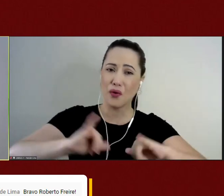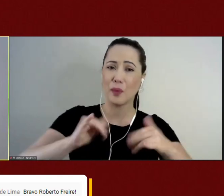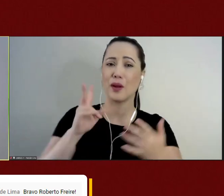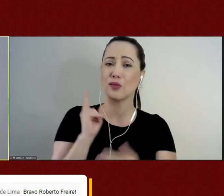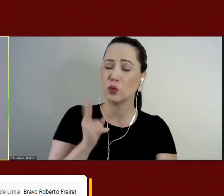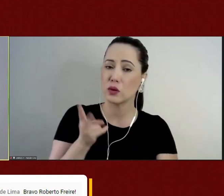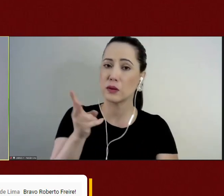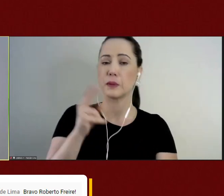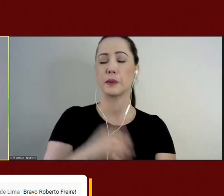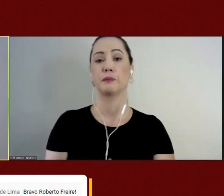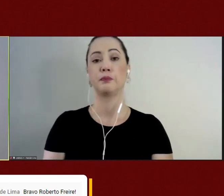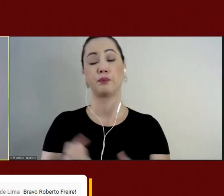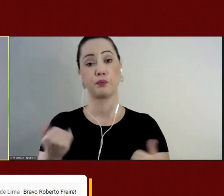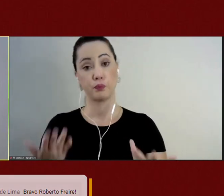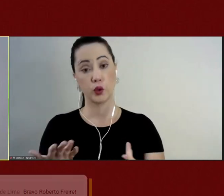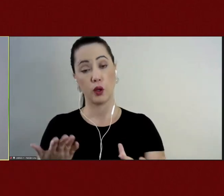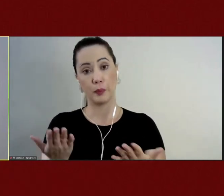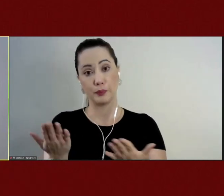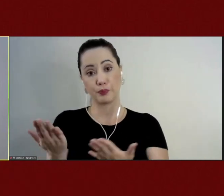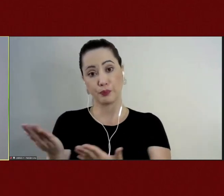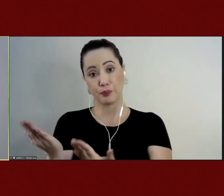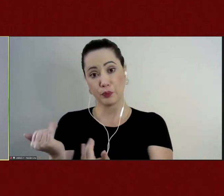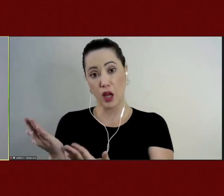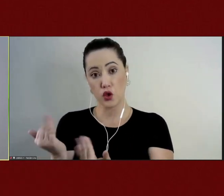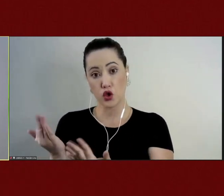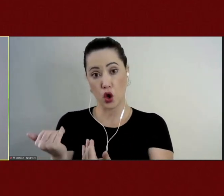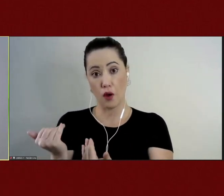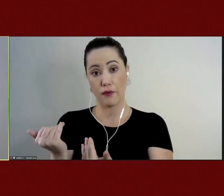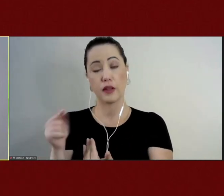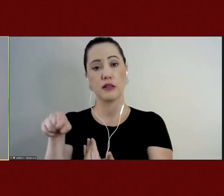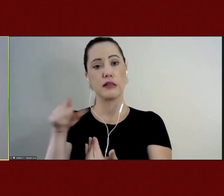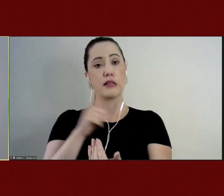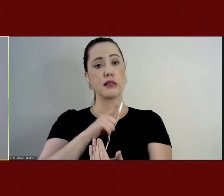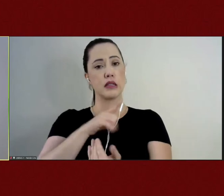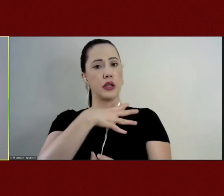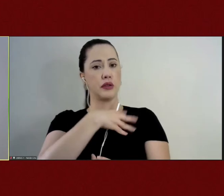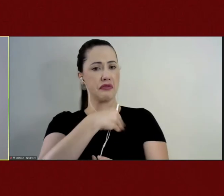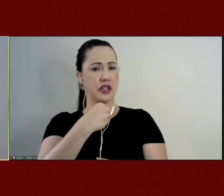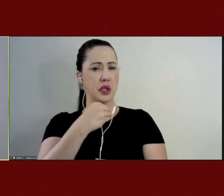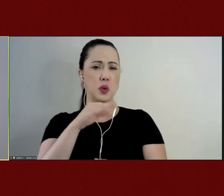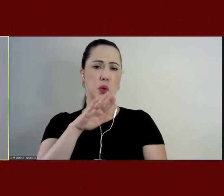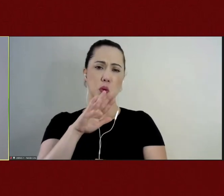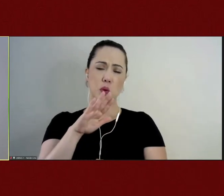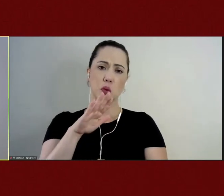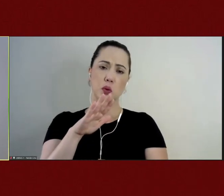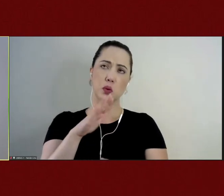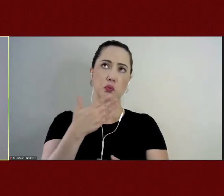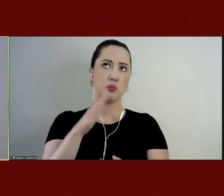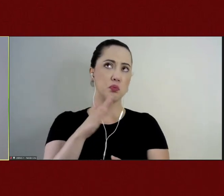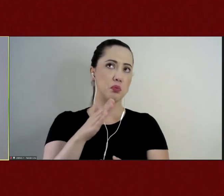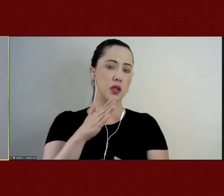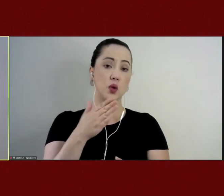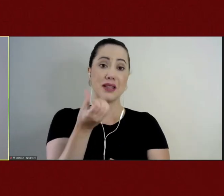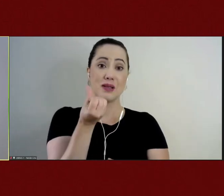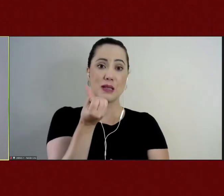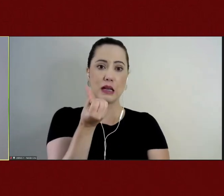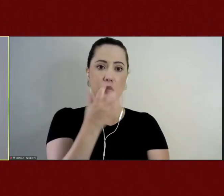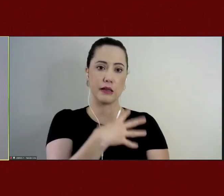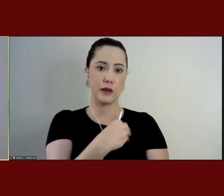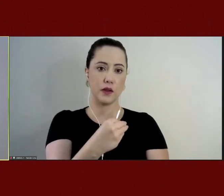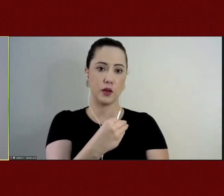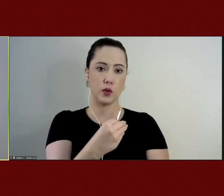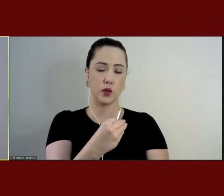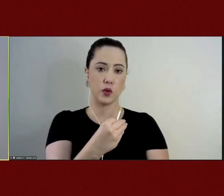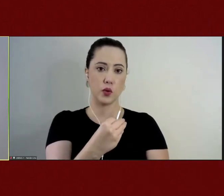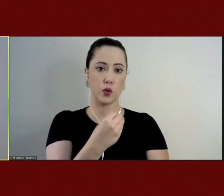bairro, as jovens, adolescentes, elas têm filhos, a média de filhos por mulher é de 6. Mas